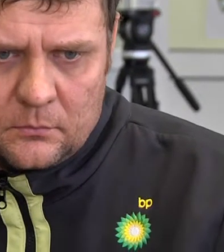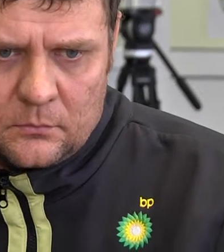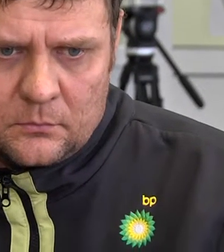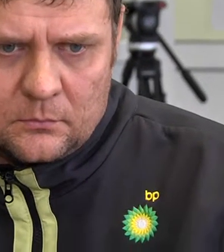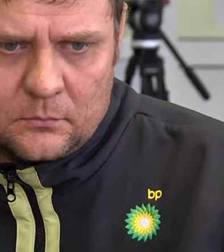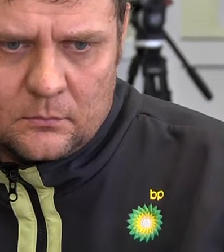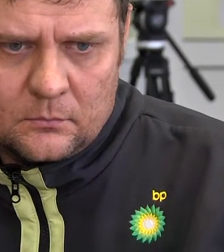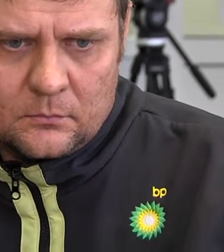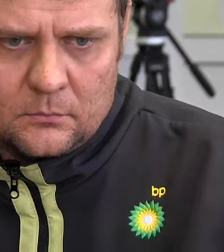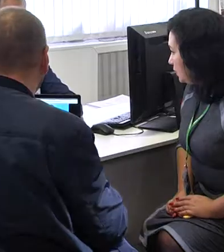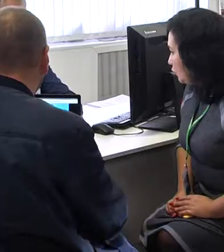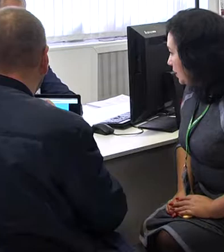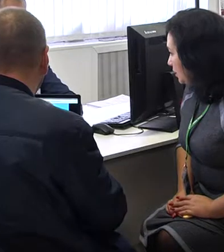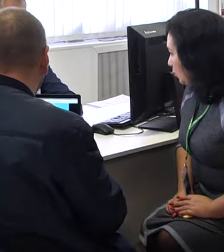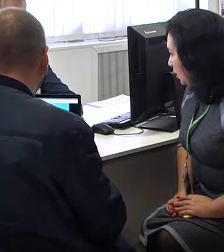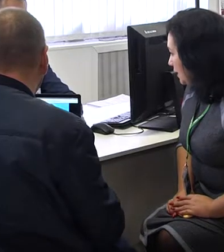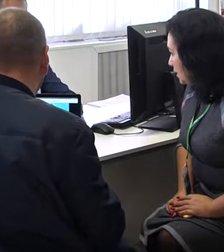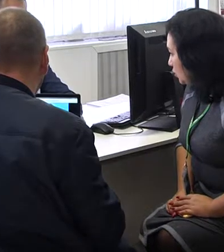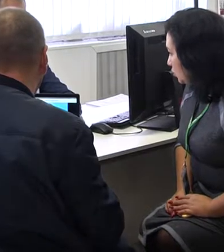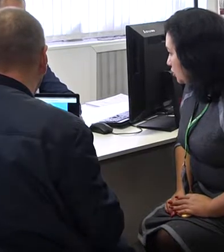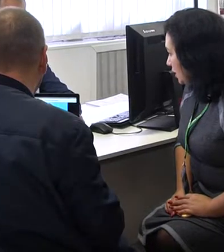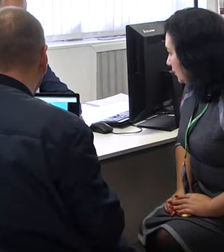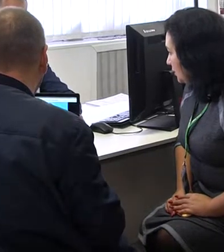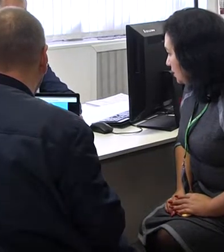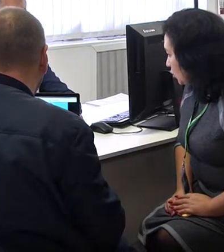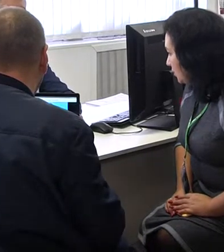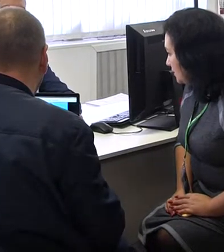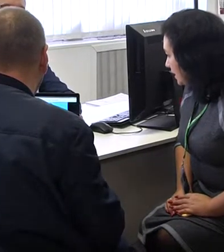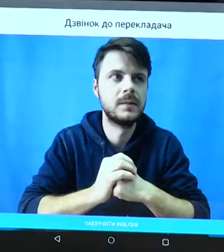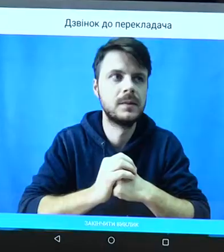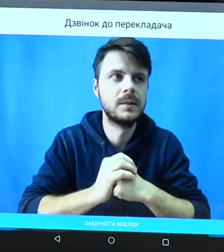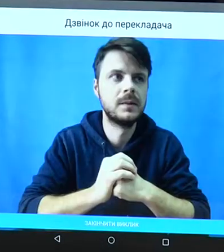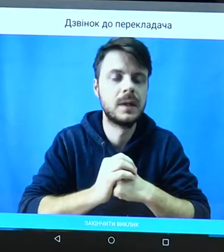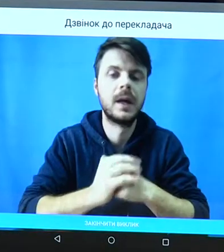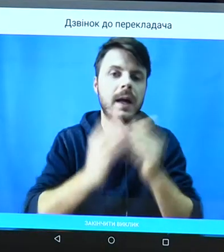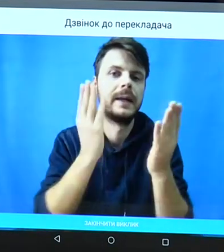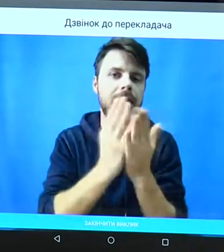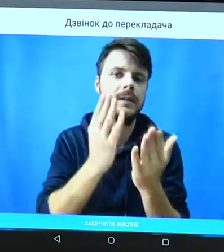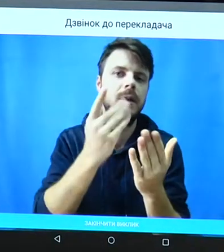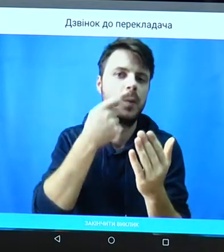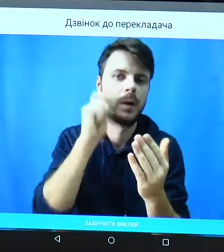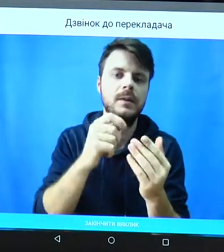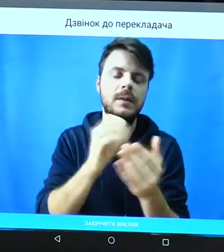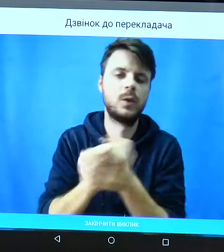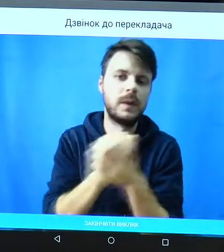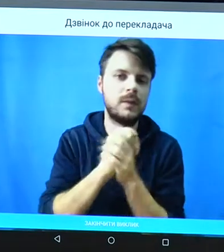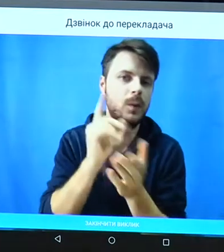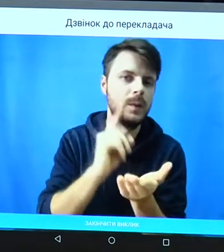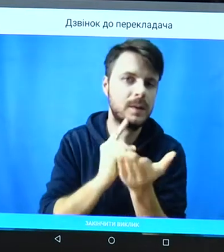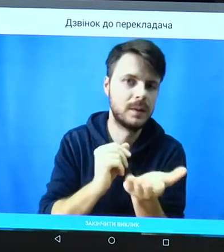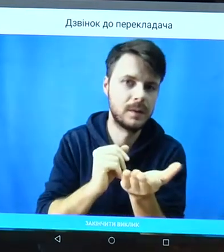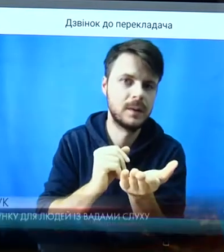розпочали за власний кошт в 2016-му. Тепер за допомогою додатку допомагають спілкуватися без обмежень і в інших сферах.